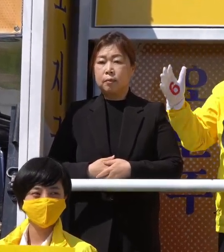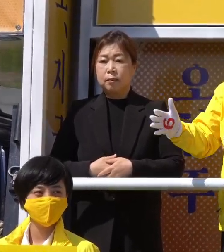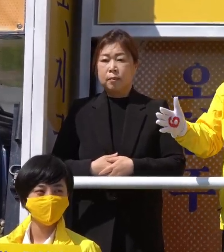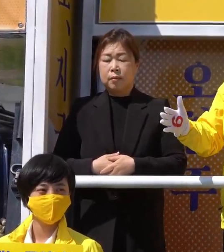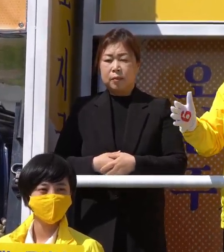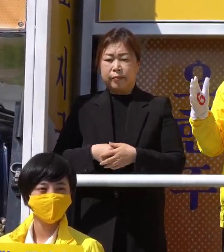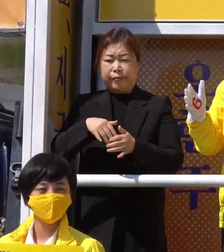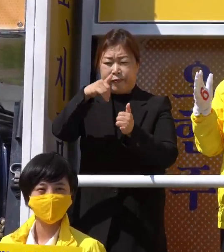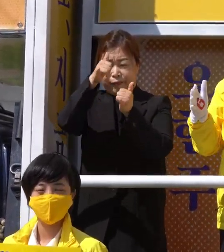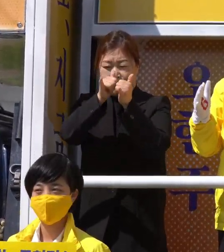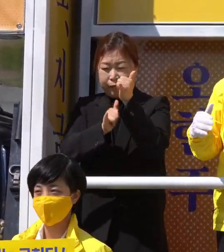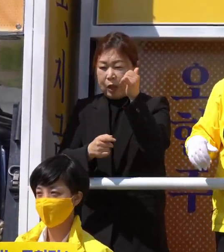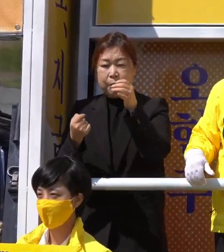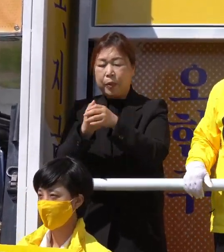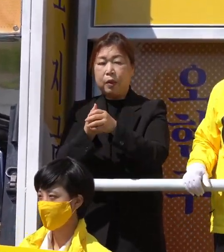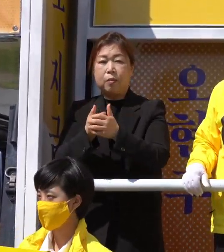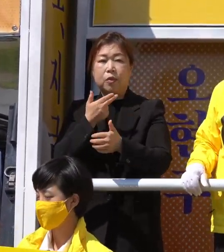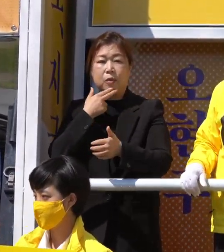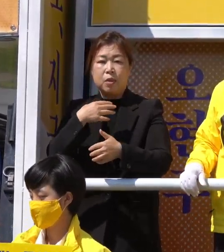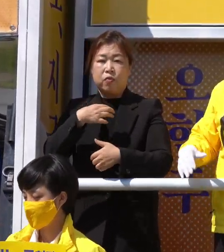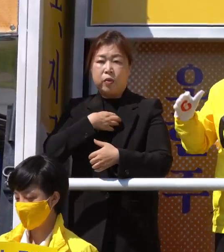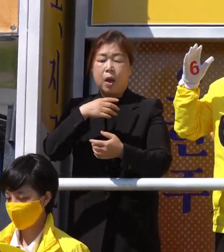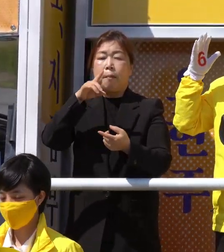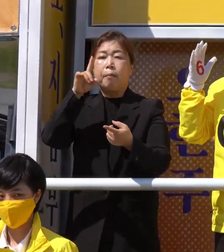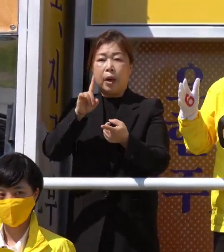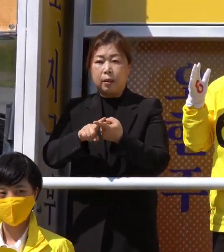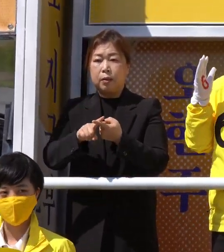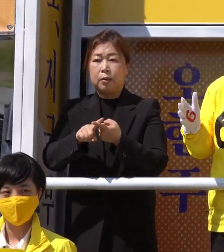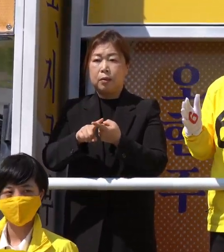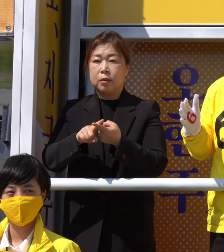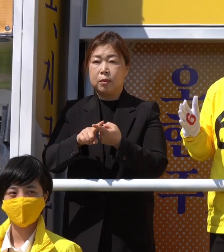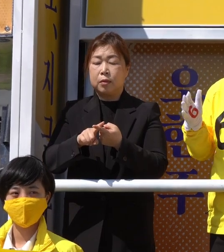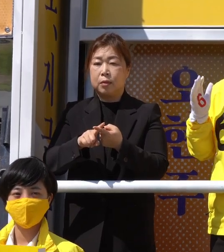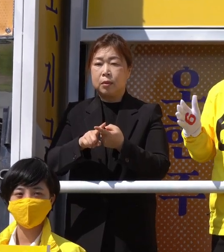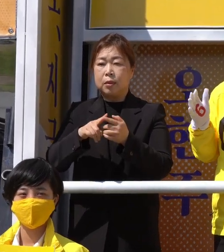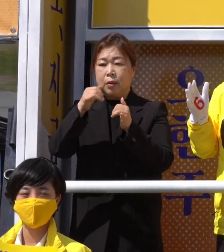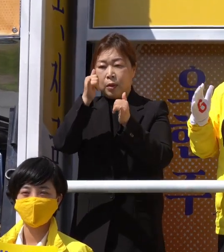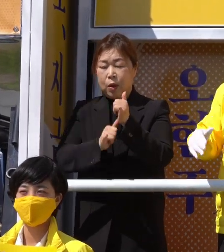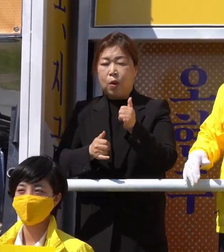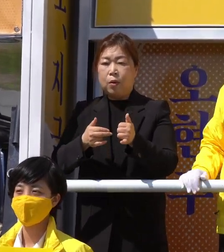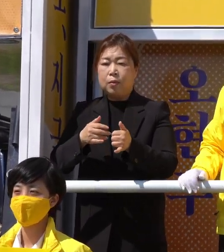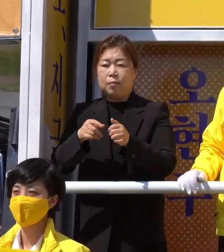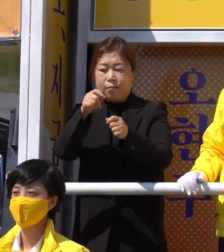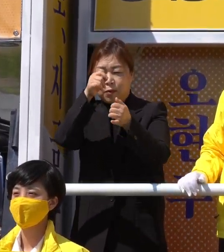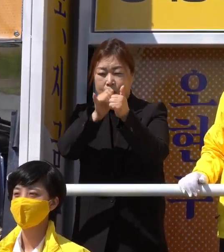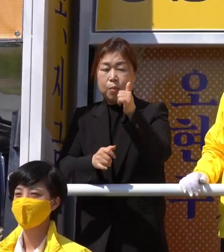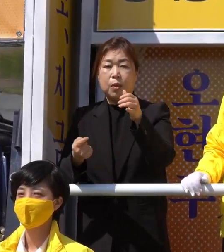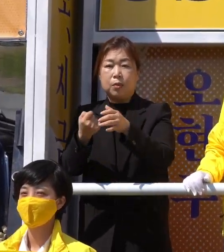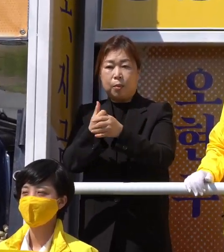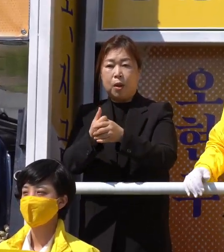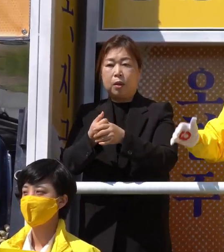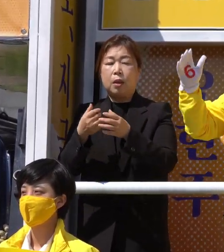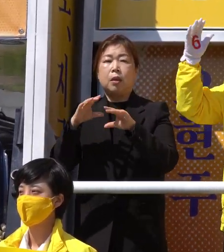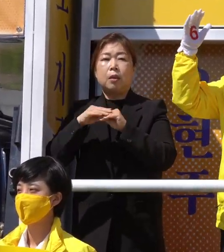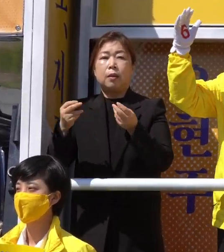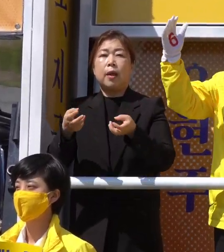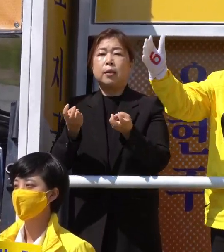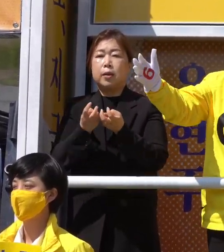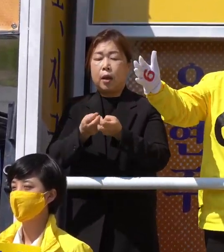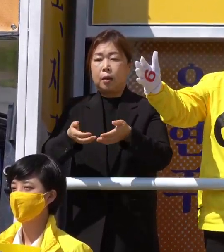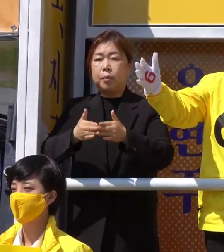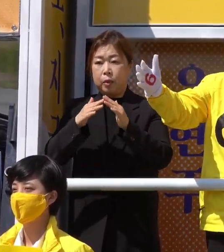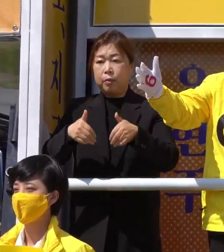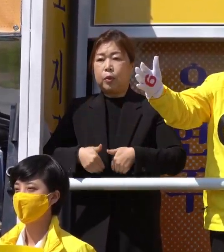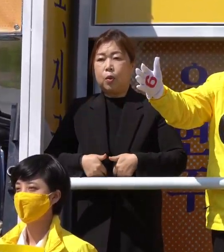전례가 없는 위기에 걸맞는 그런 전례 없는 대책이 필요합니다. 다음은 몇